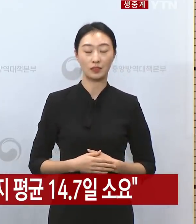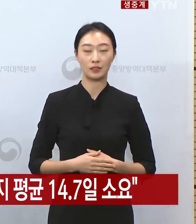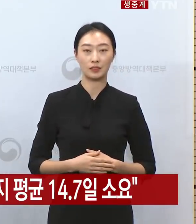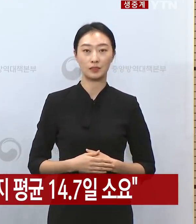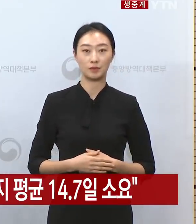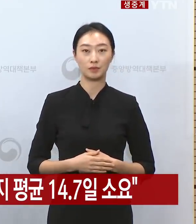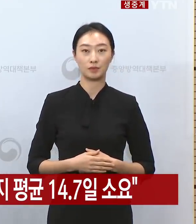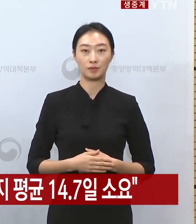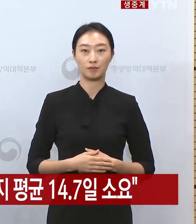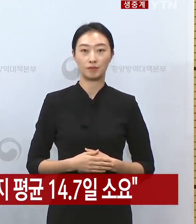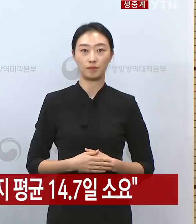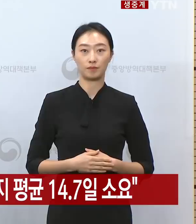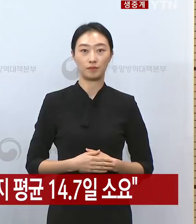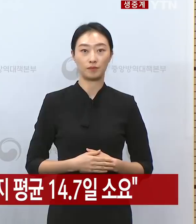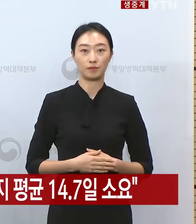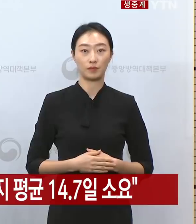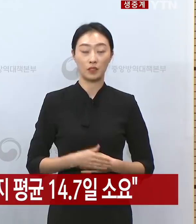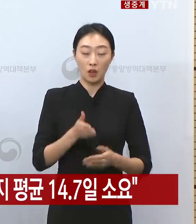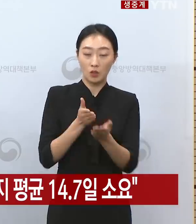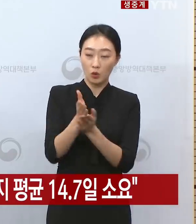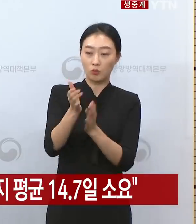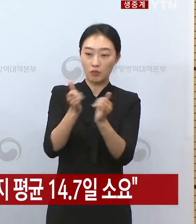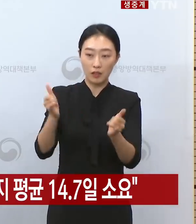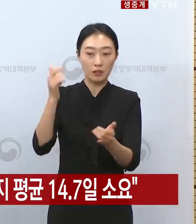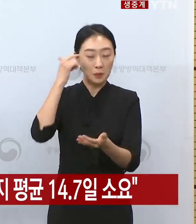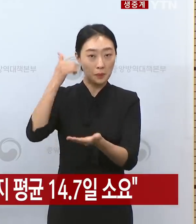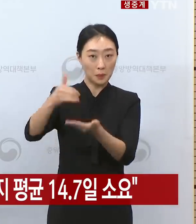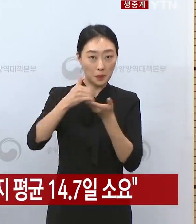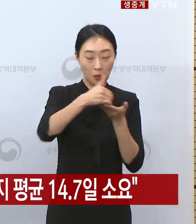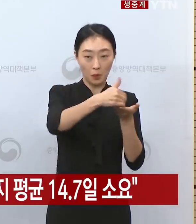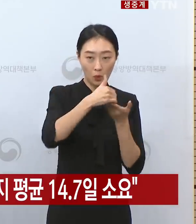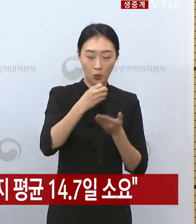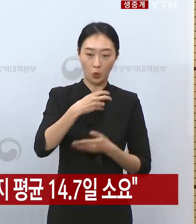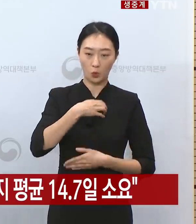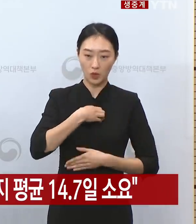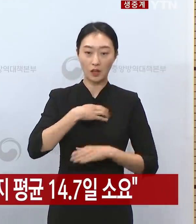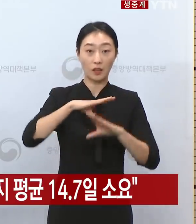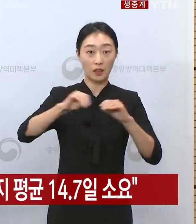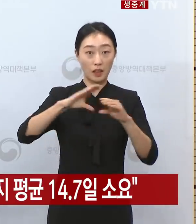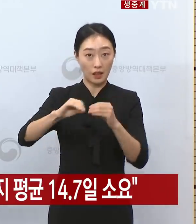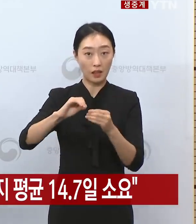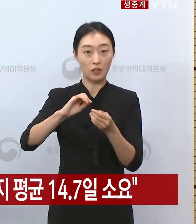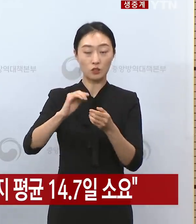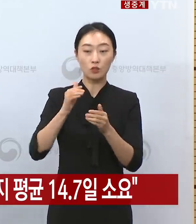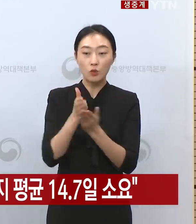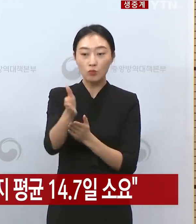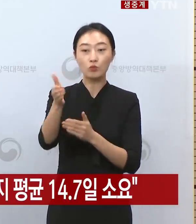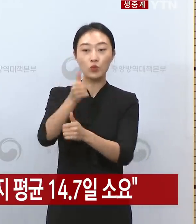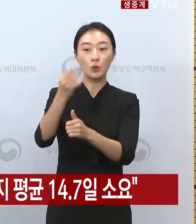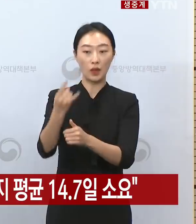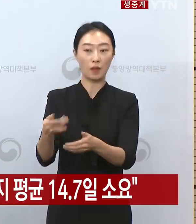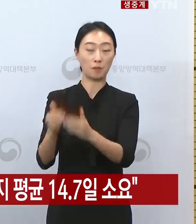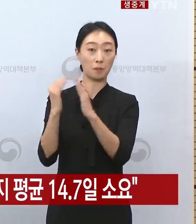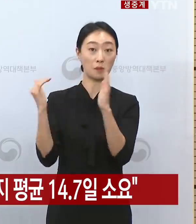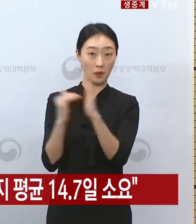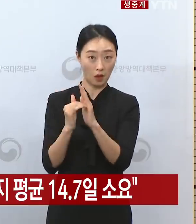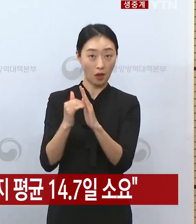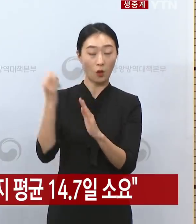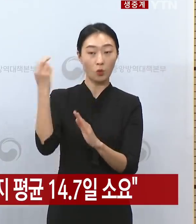저희가 각종 전문가들의 의견과 위기대책 전문위원회도 개최하였고